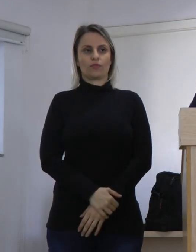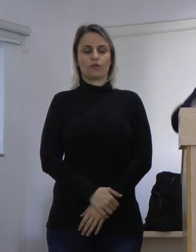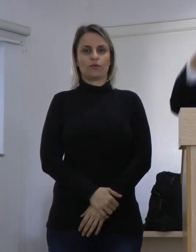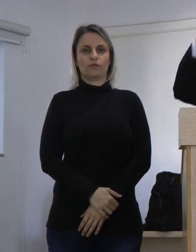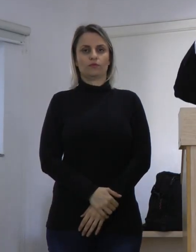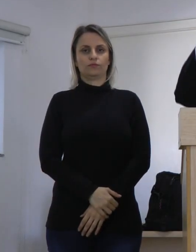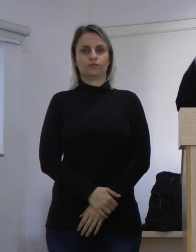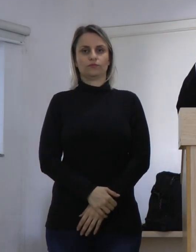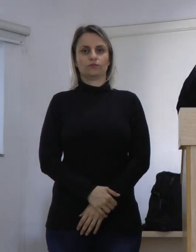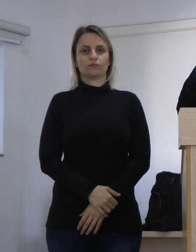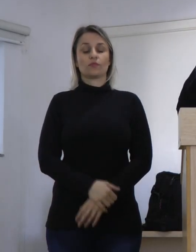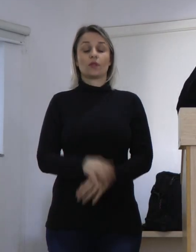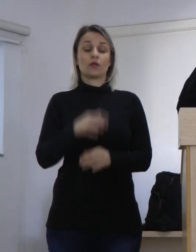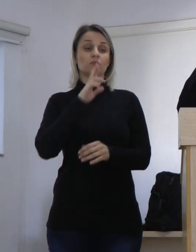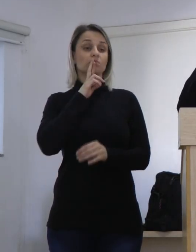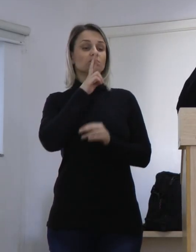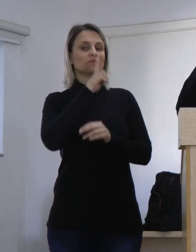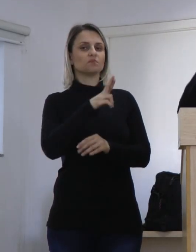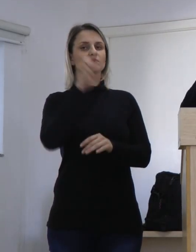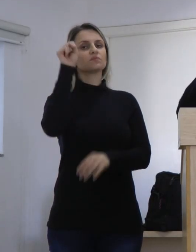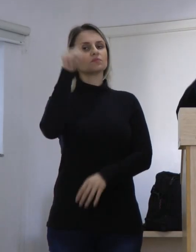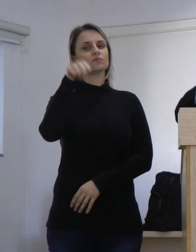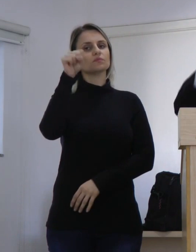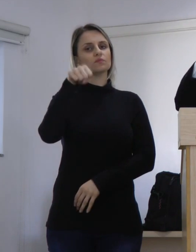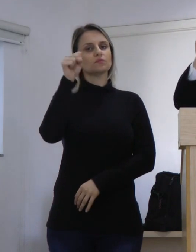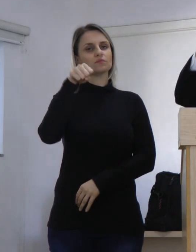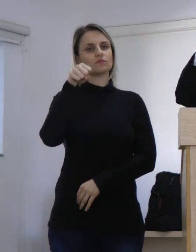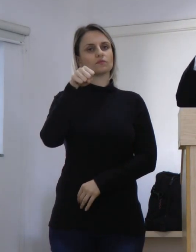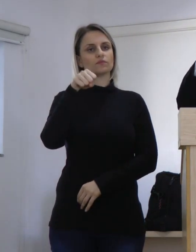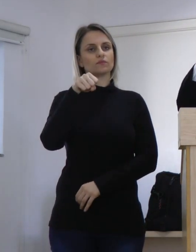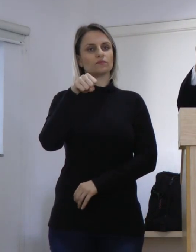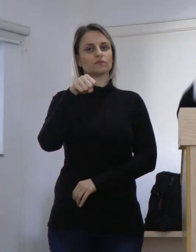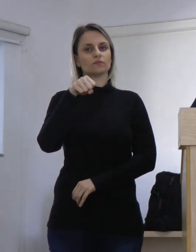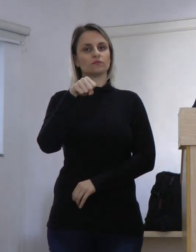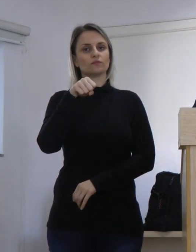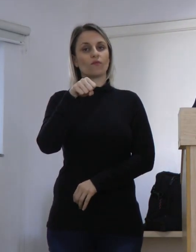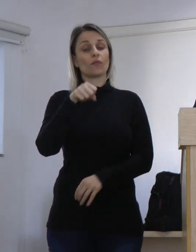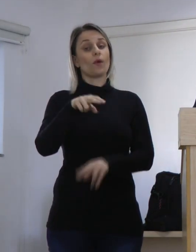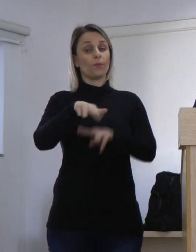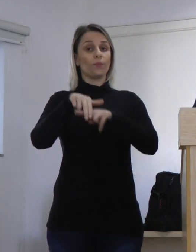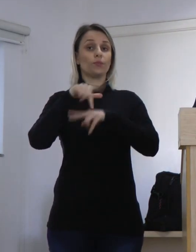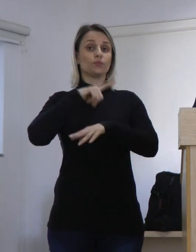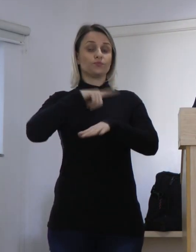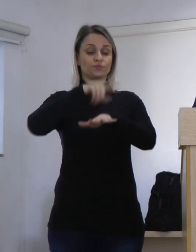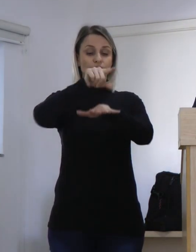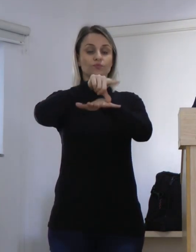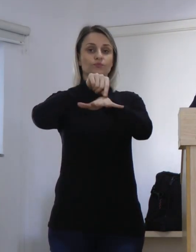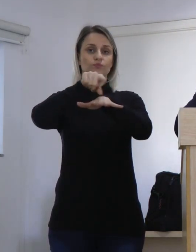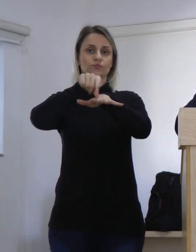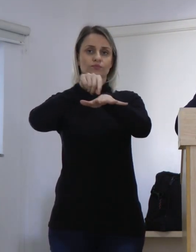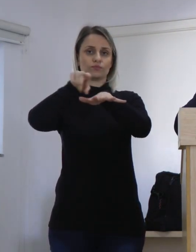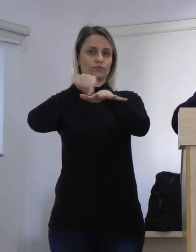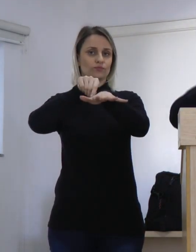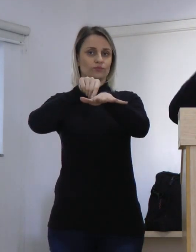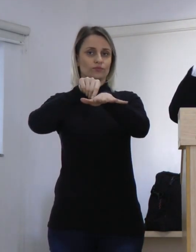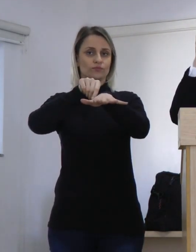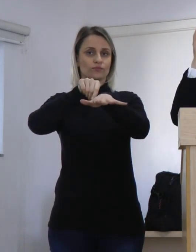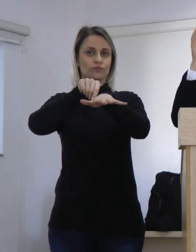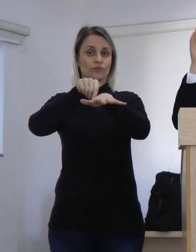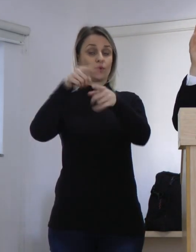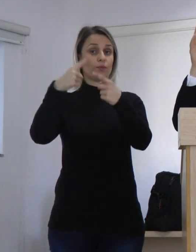E eles dizem que sim. E nisto lhes consiste o livre-arbítrio. Ou seja, no